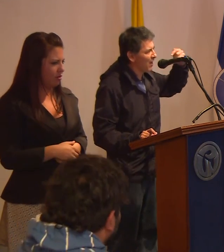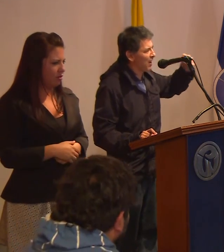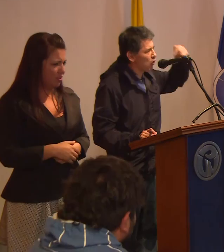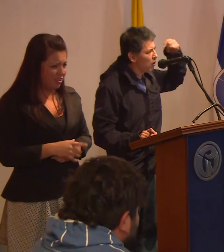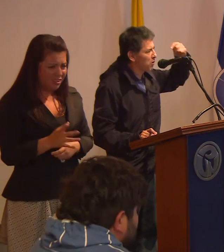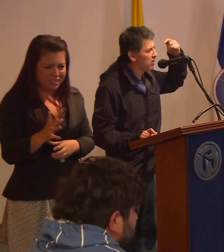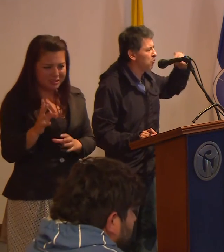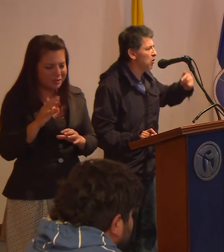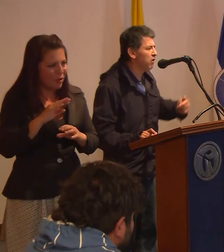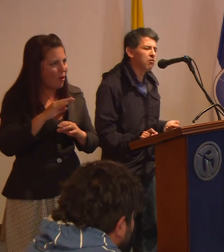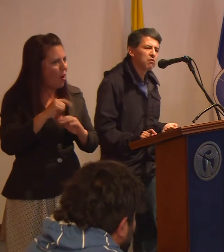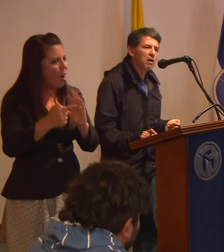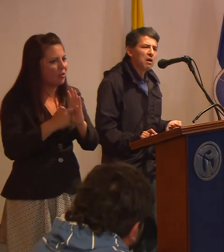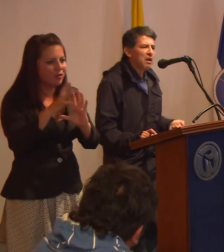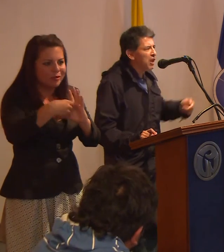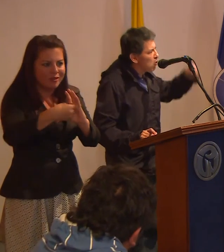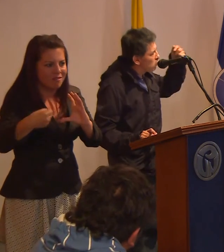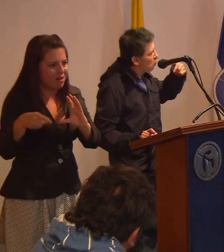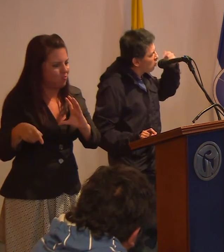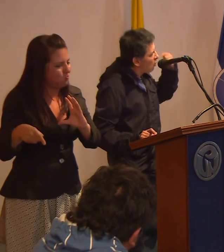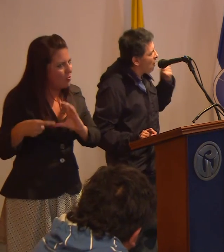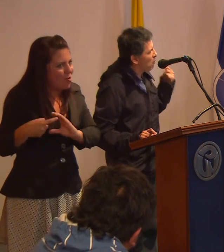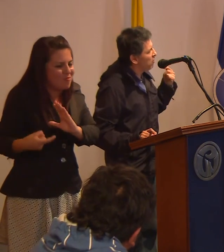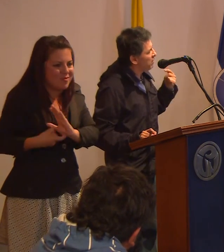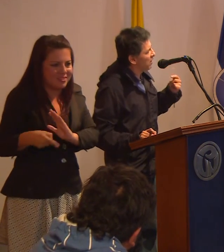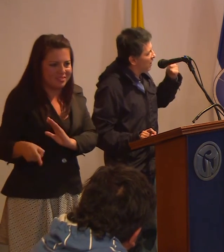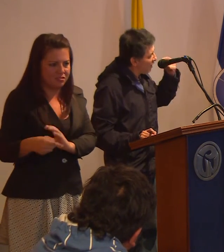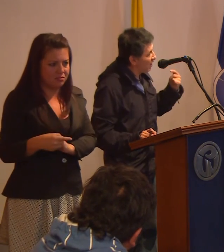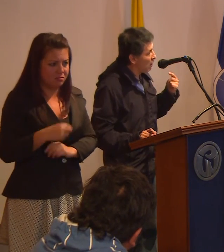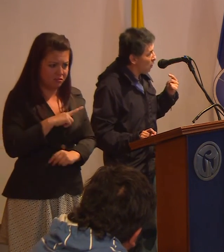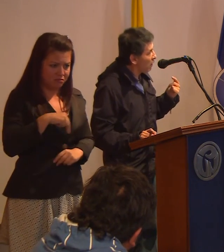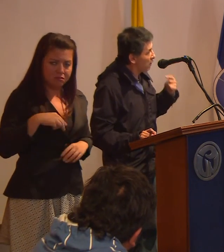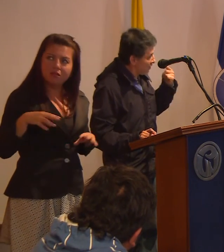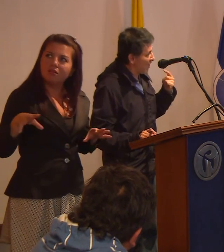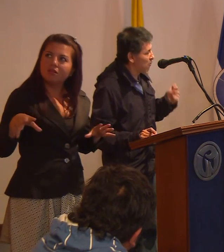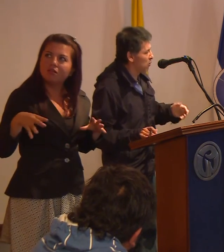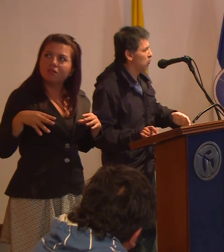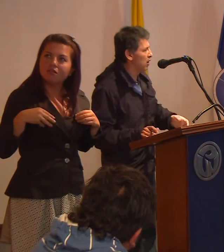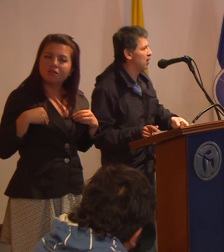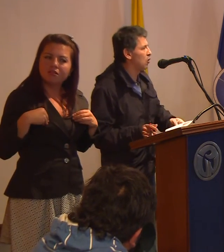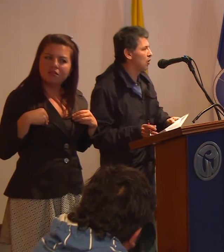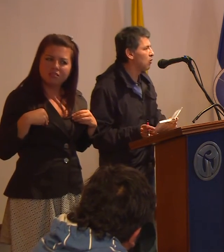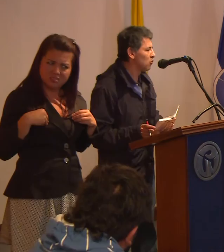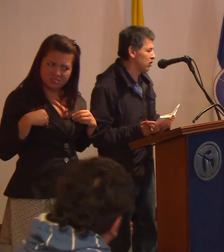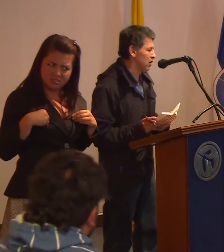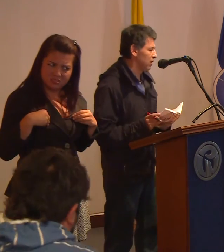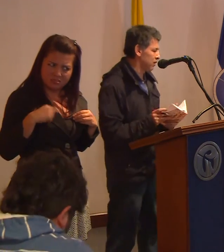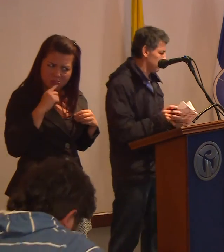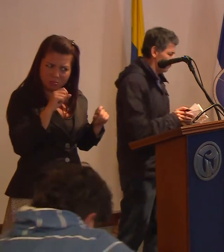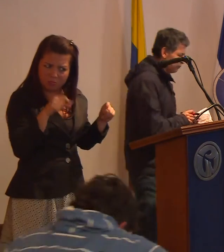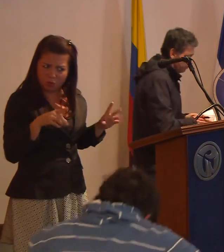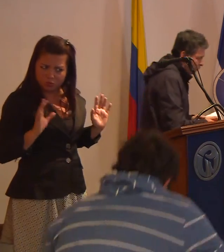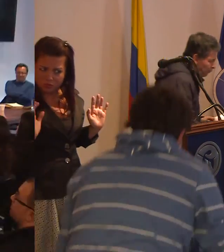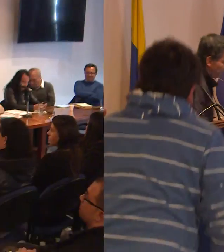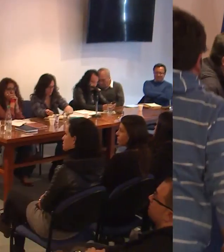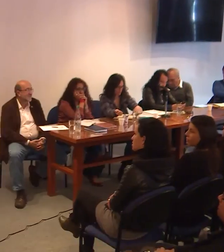en este decreto de principio a fin. ¿Y nosotros lo vamos a aceptar tal cual? Esa es la pregunta que yo hago. Muchas